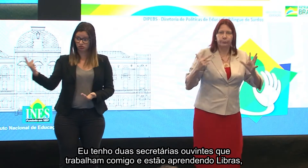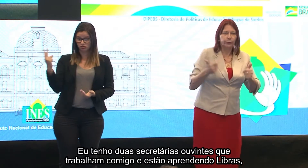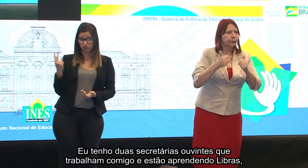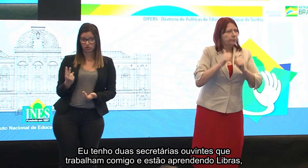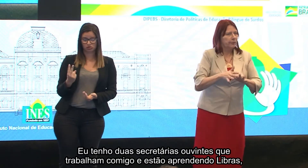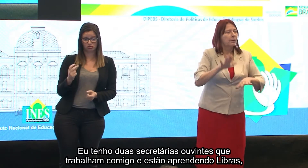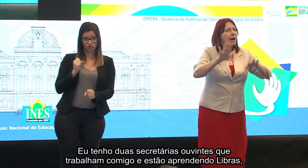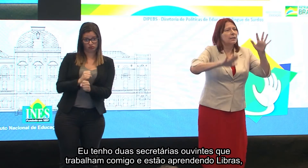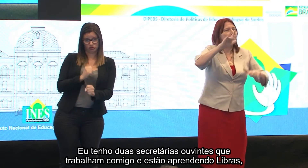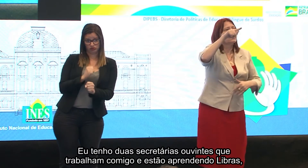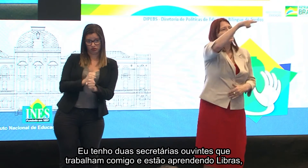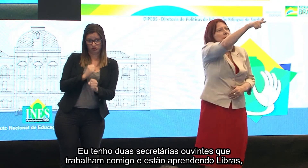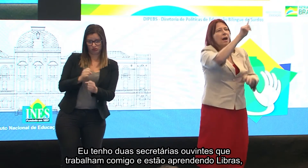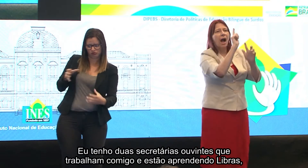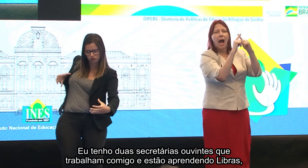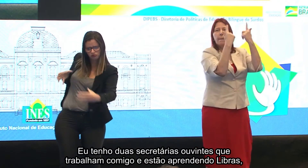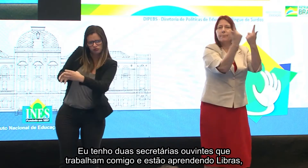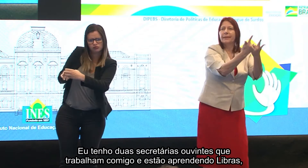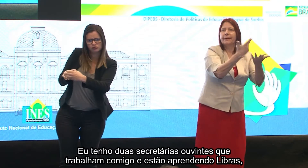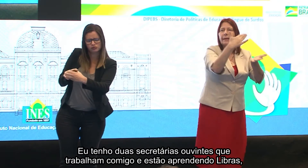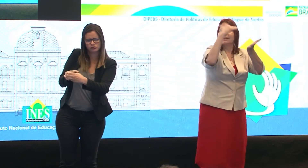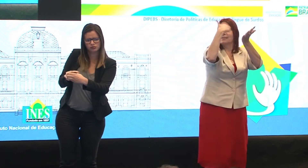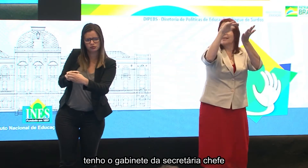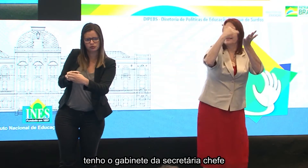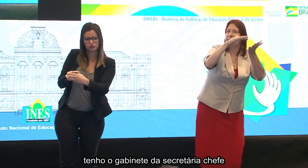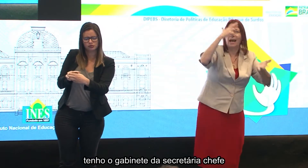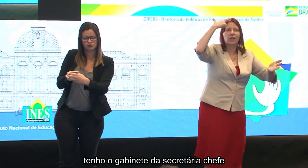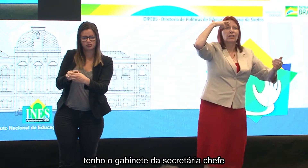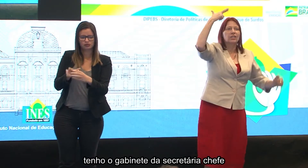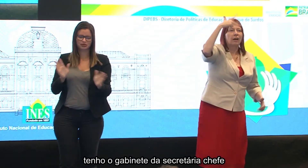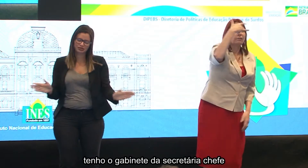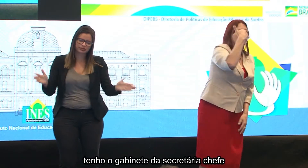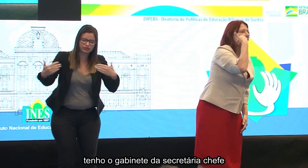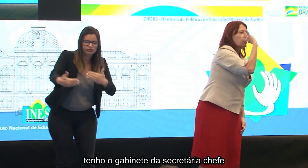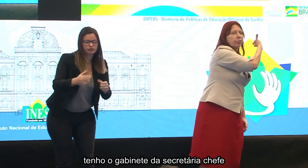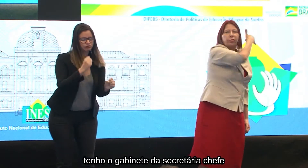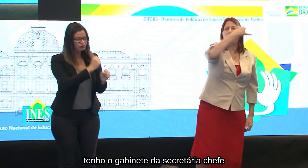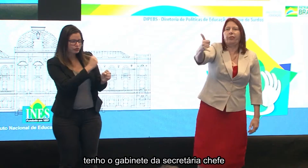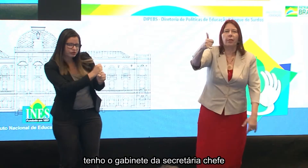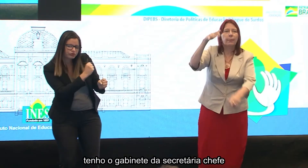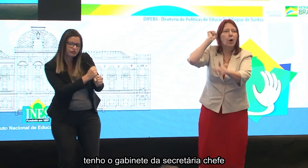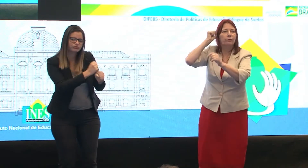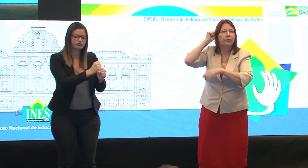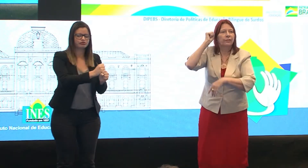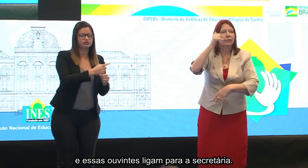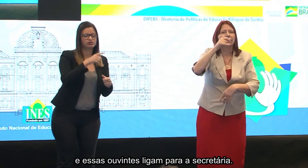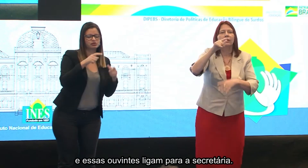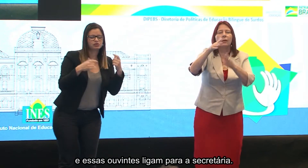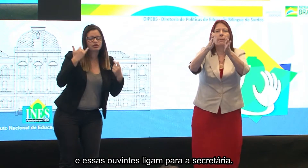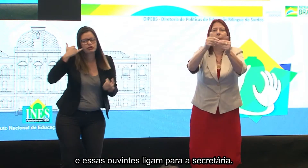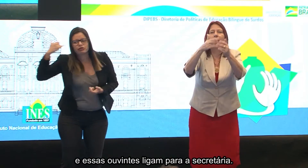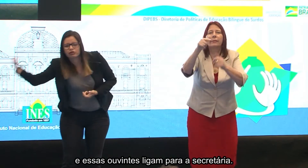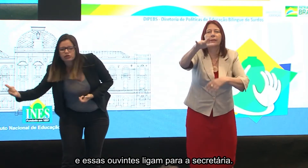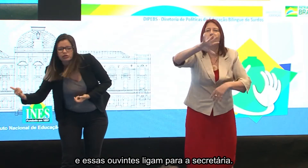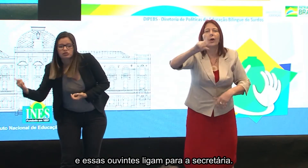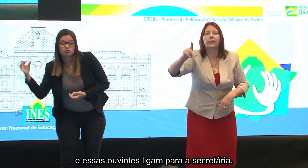que trabalham comigo, estão aprendendo Libras. Tem o gabinete da secretária-chefe, e essas ouvintes ligam